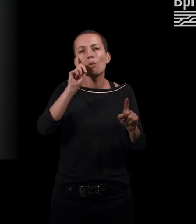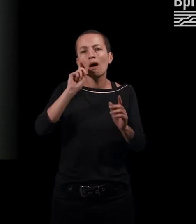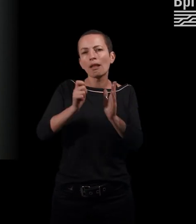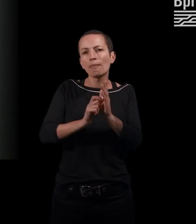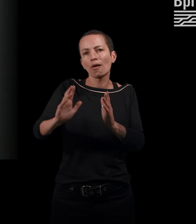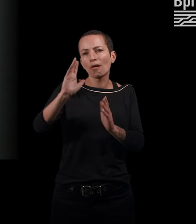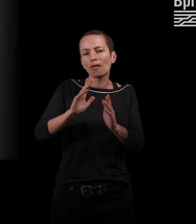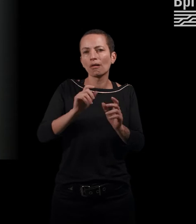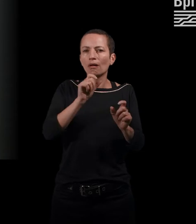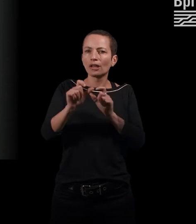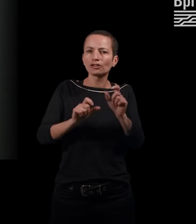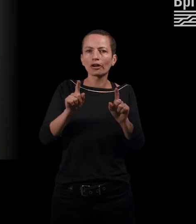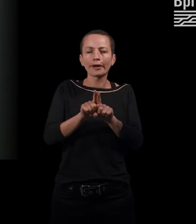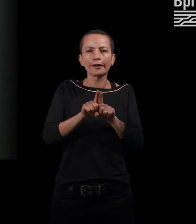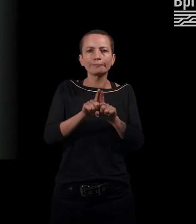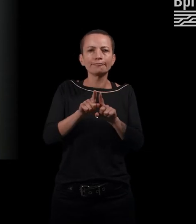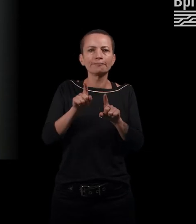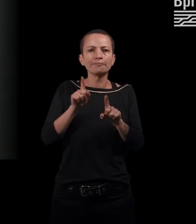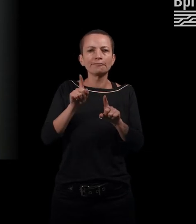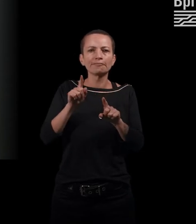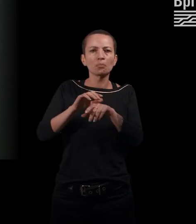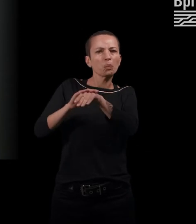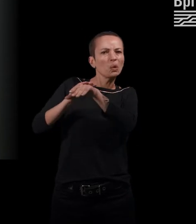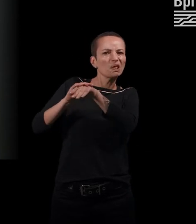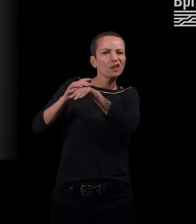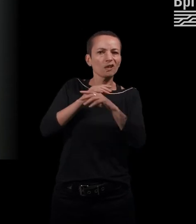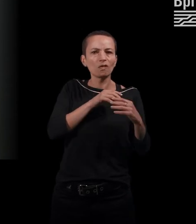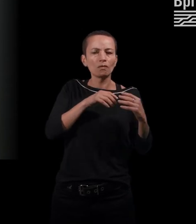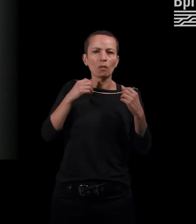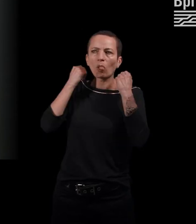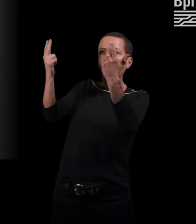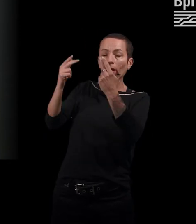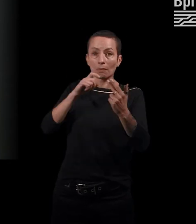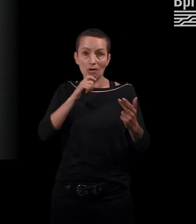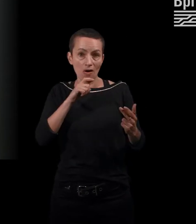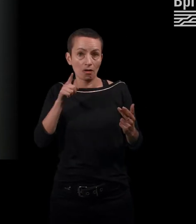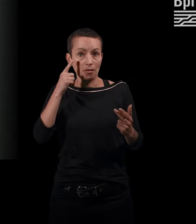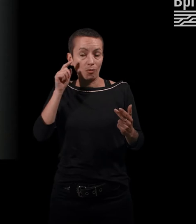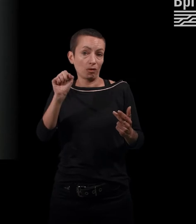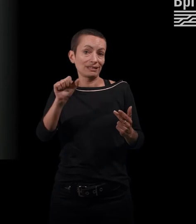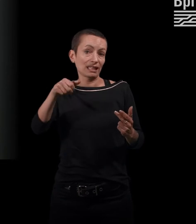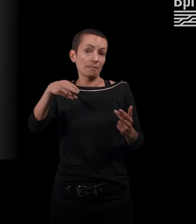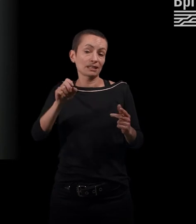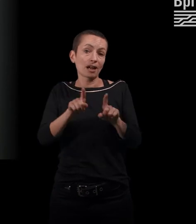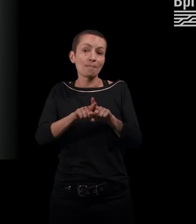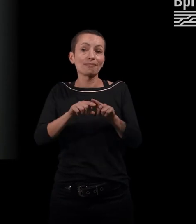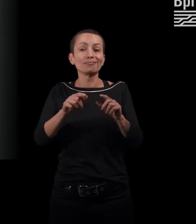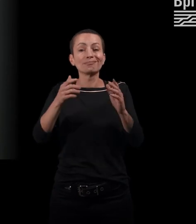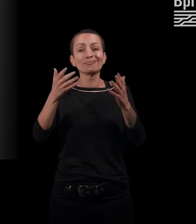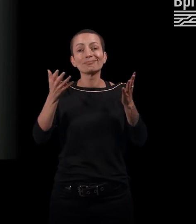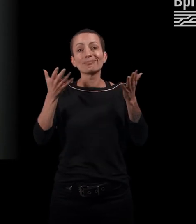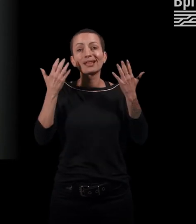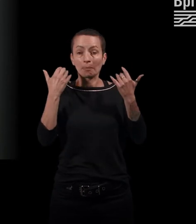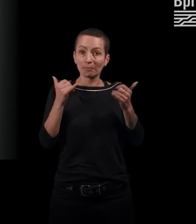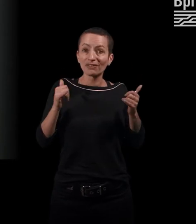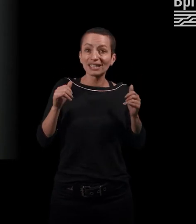l'époque, les gens ne s'étaient pas retournés contre leur classe politique traditionnelle. Pour lui, c'était un printemps inachevé, le titre d'un